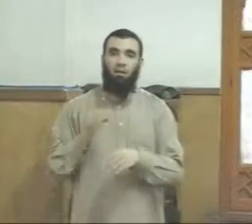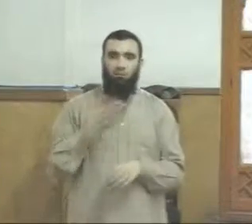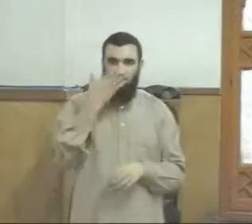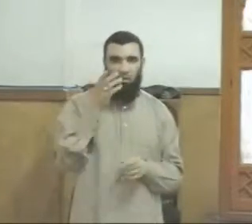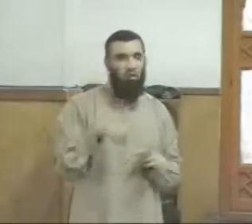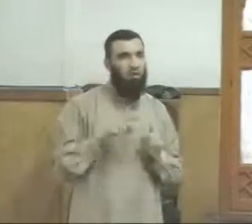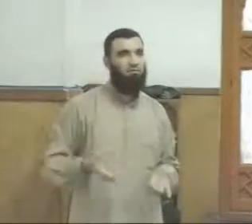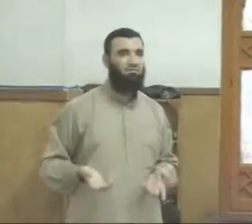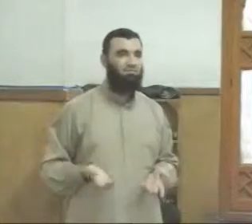ما ينفعش.